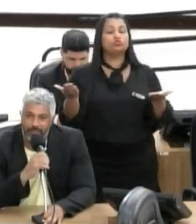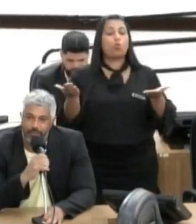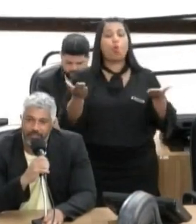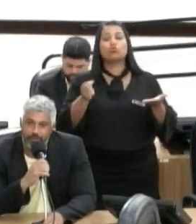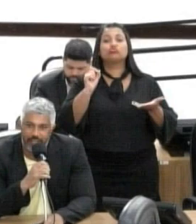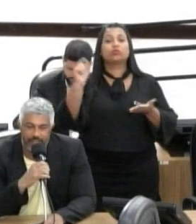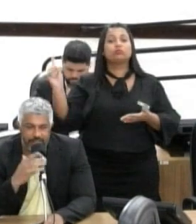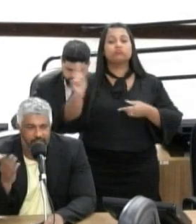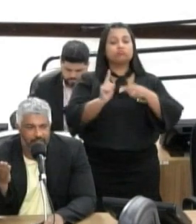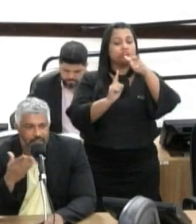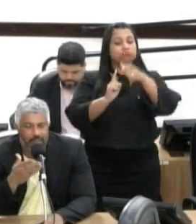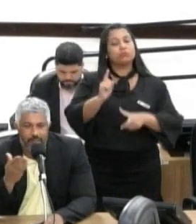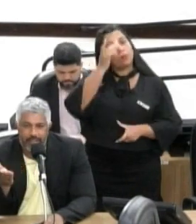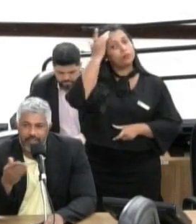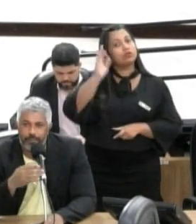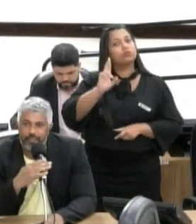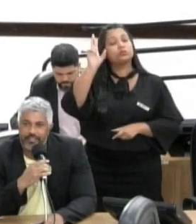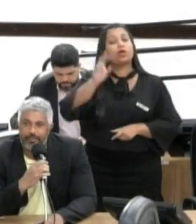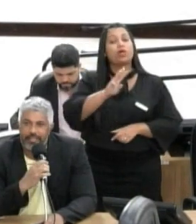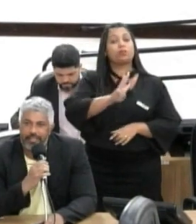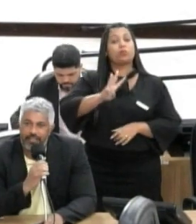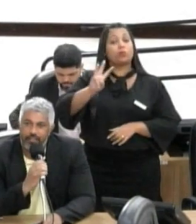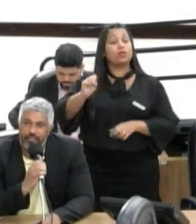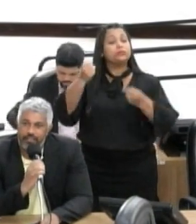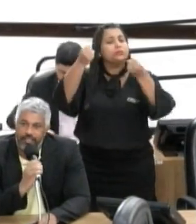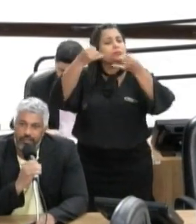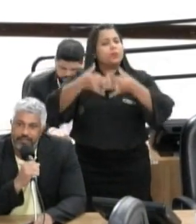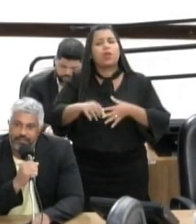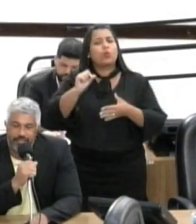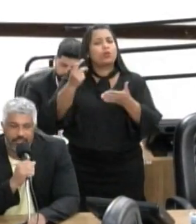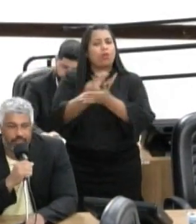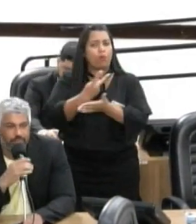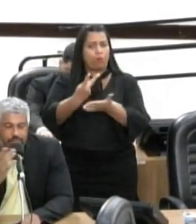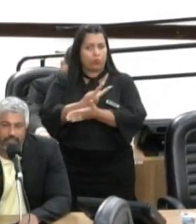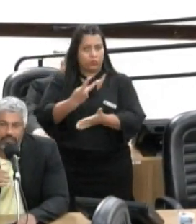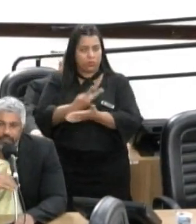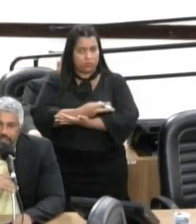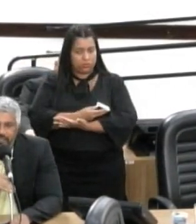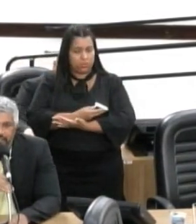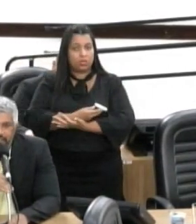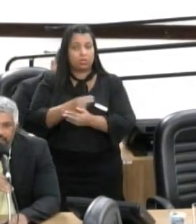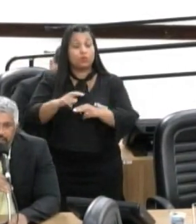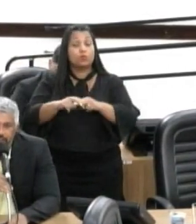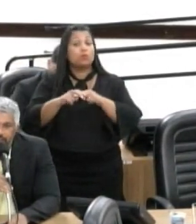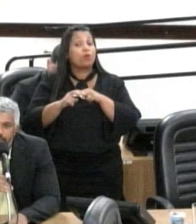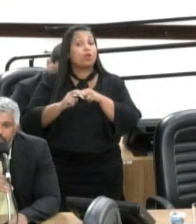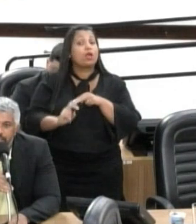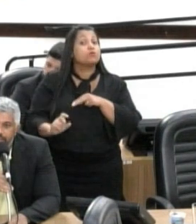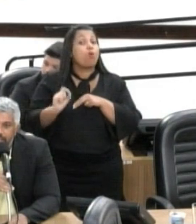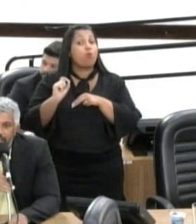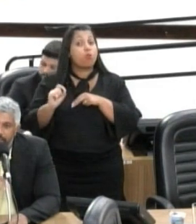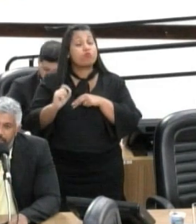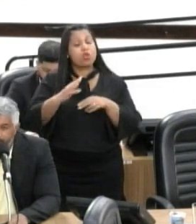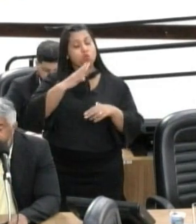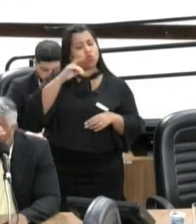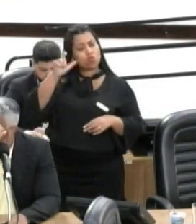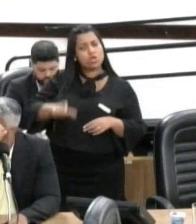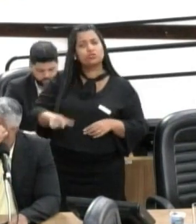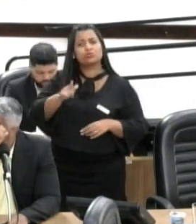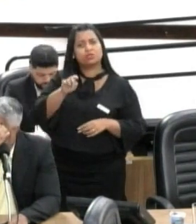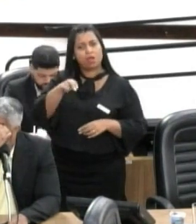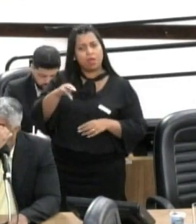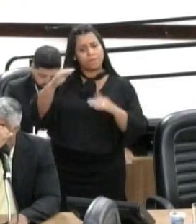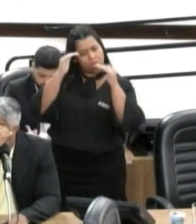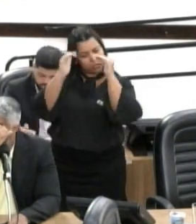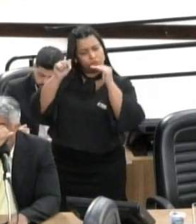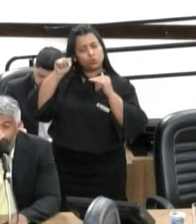empresa WWS, para que ele possa explicar aqui o que está acontecendo, tendo em vista que conheço o Guilherme, respeito o